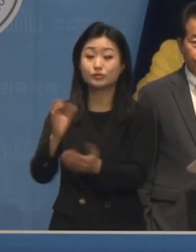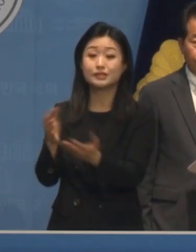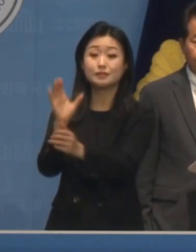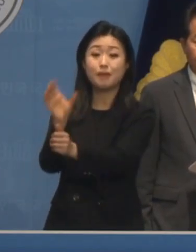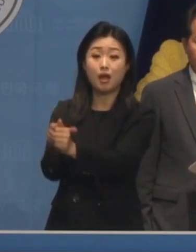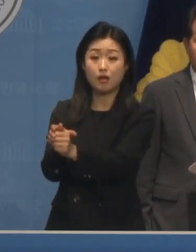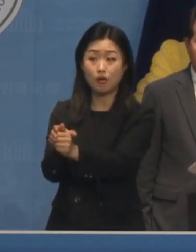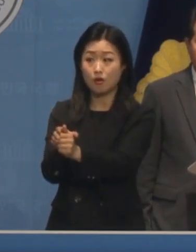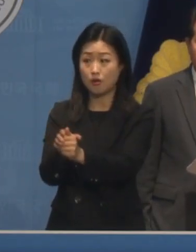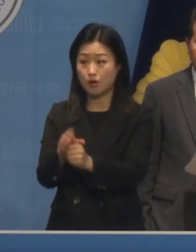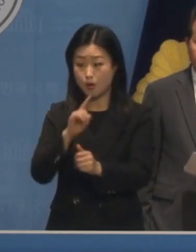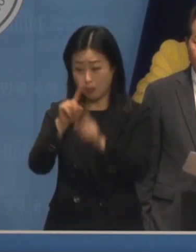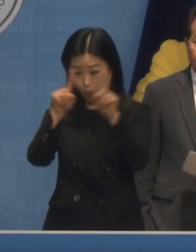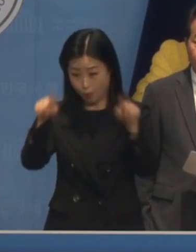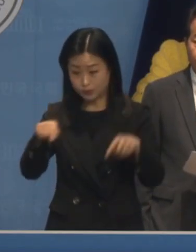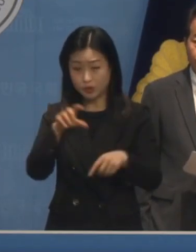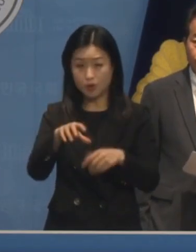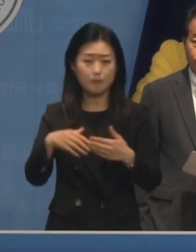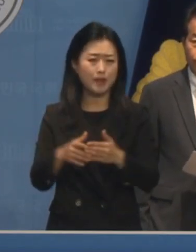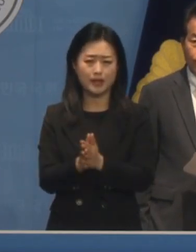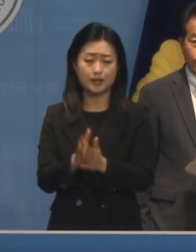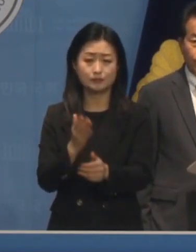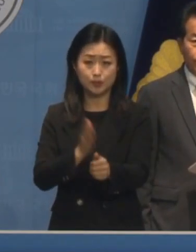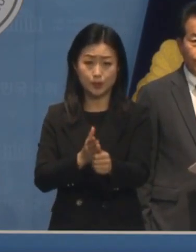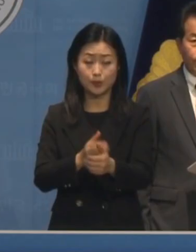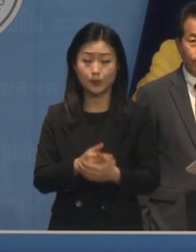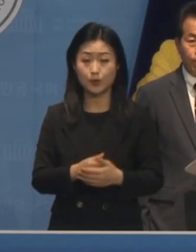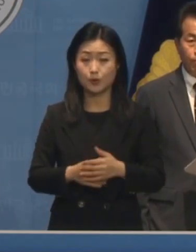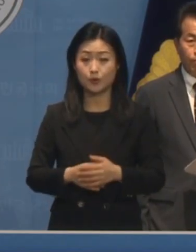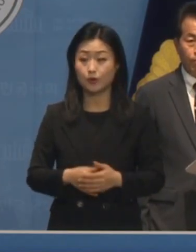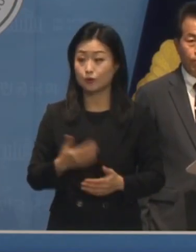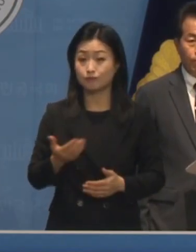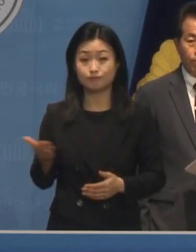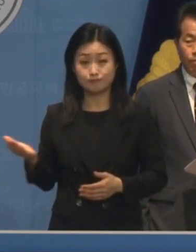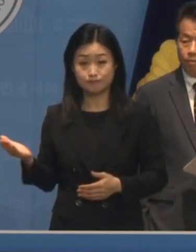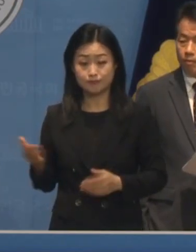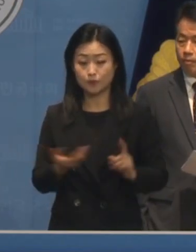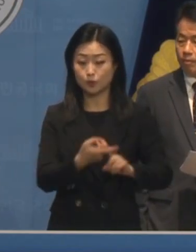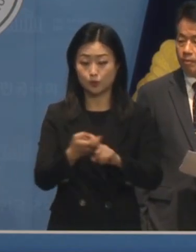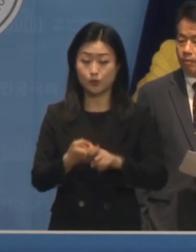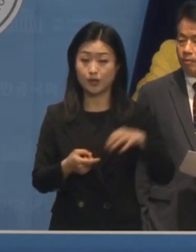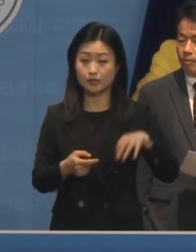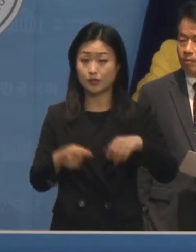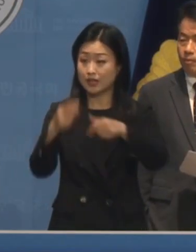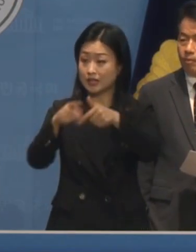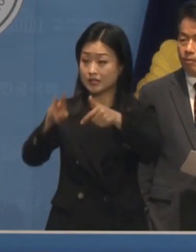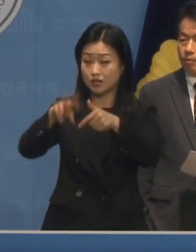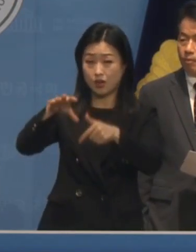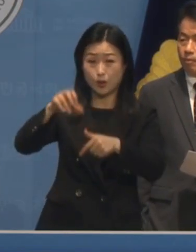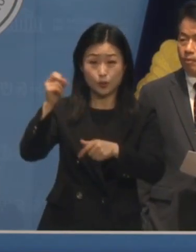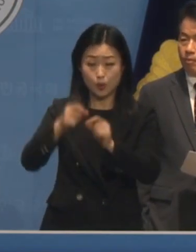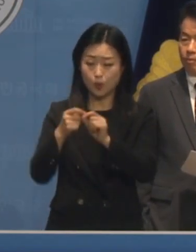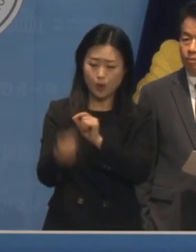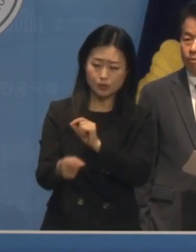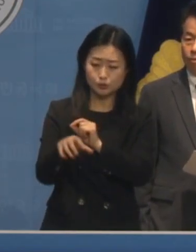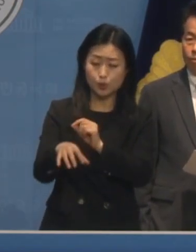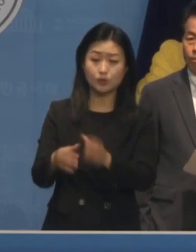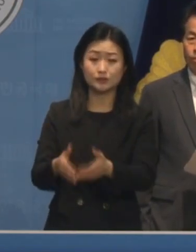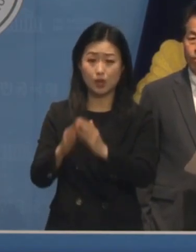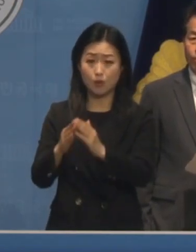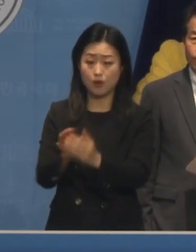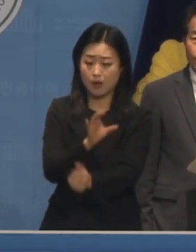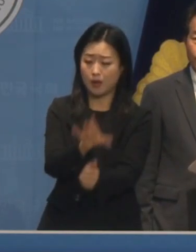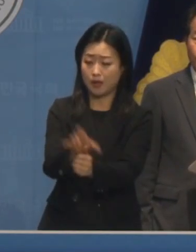이런 보고서는 폐기해야 합니다 공공 호조는 인천공항이 또다시 외주화의 상징이 되도록